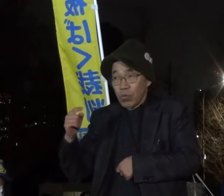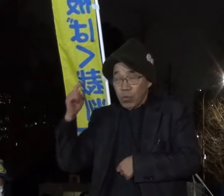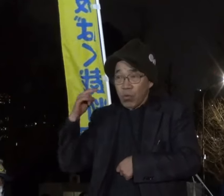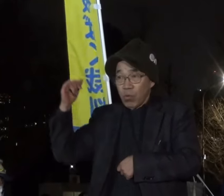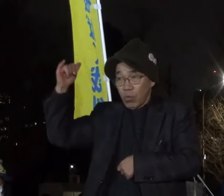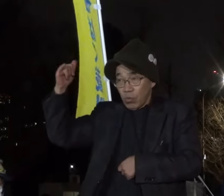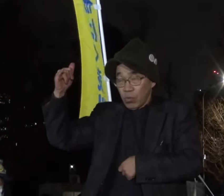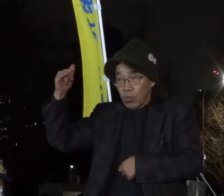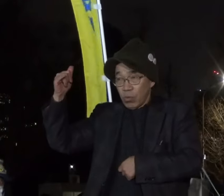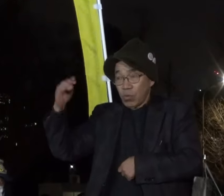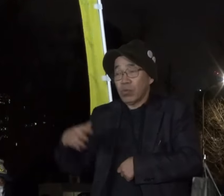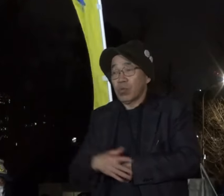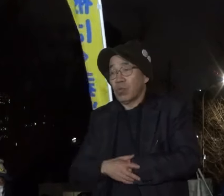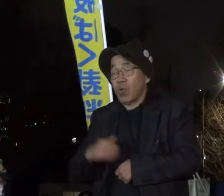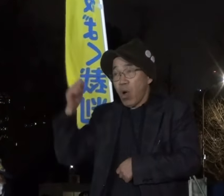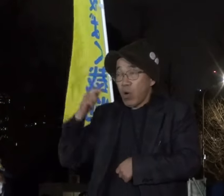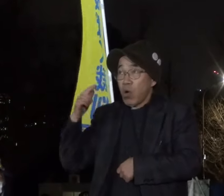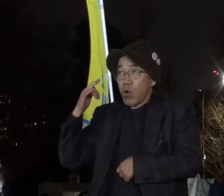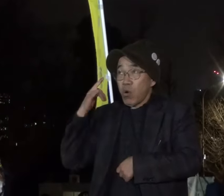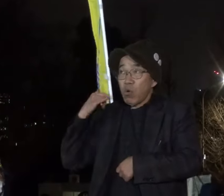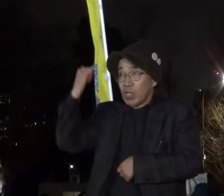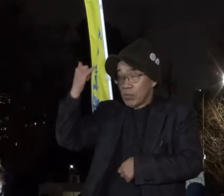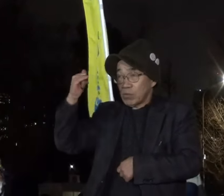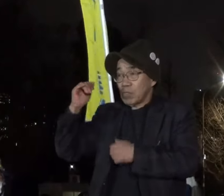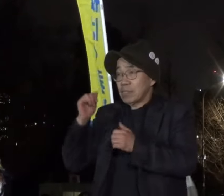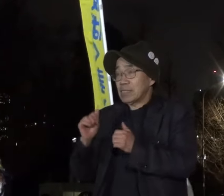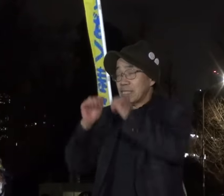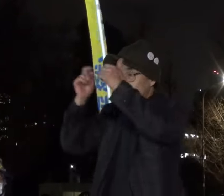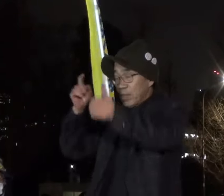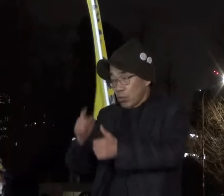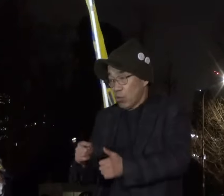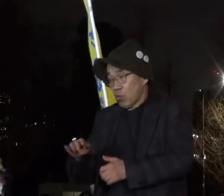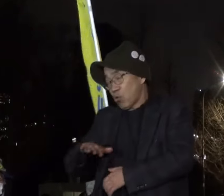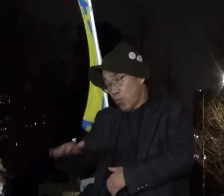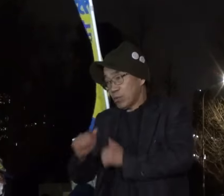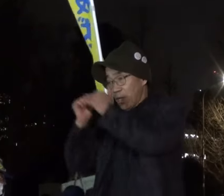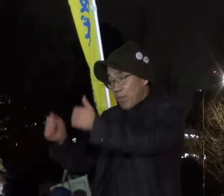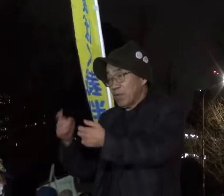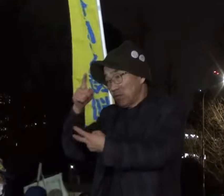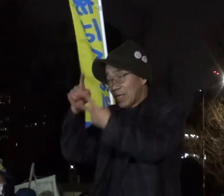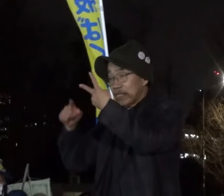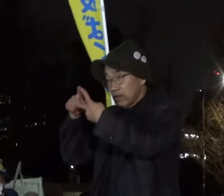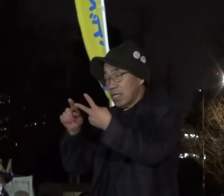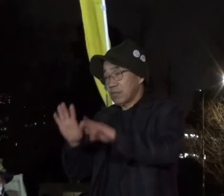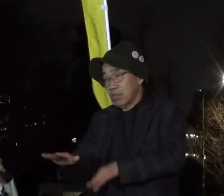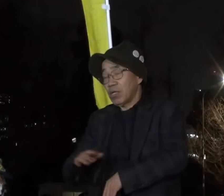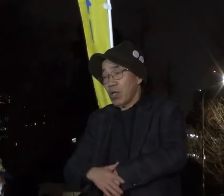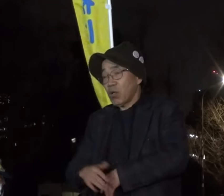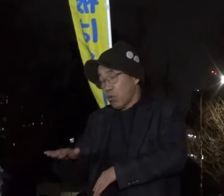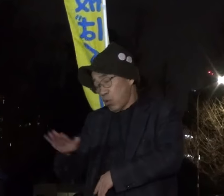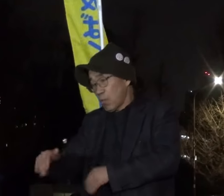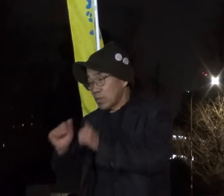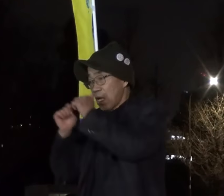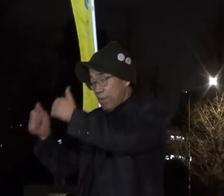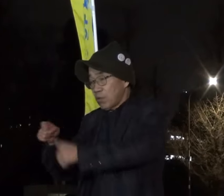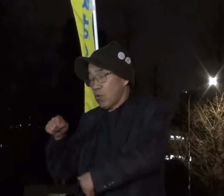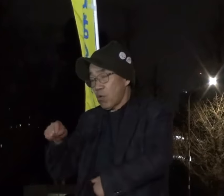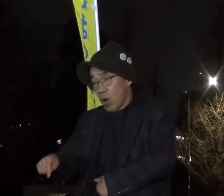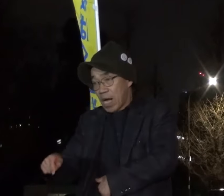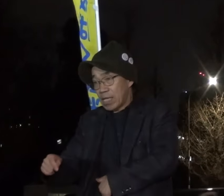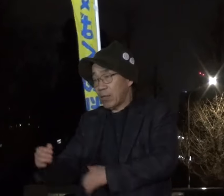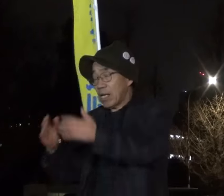させた責任を取れということで日本政府と福島県に対して訴えを起こしています。しかし両方、子ども裁判の方は